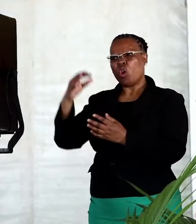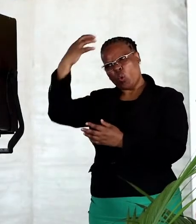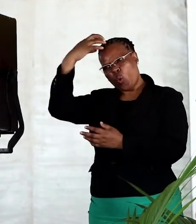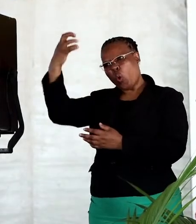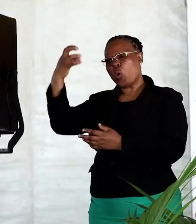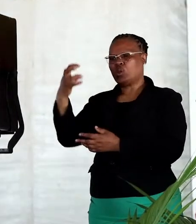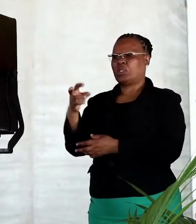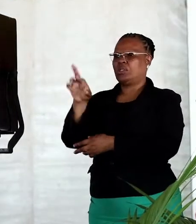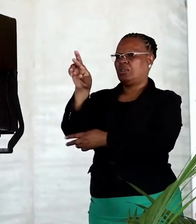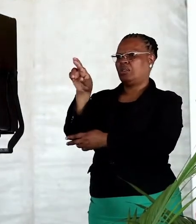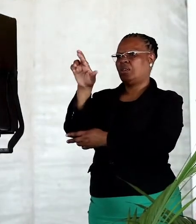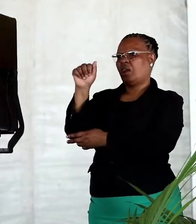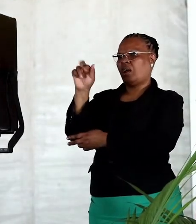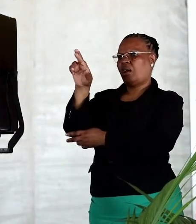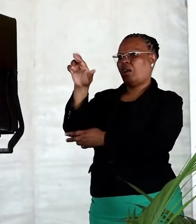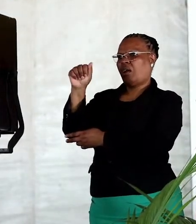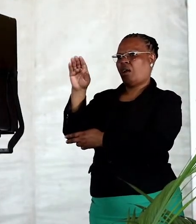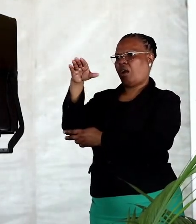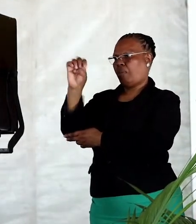Avulwandle.